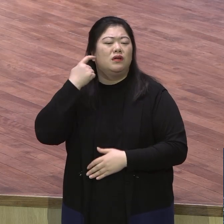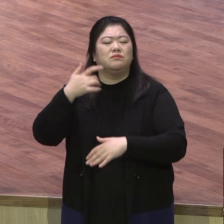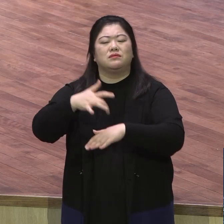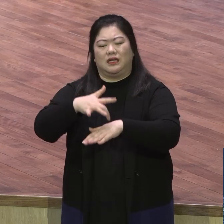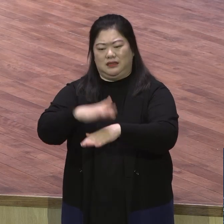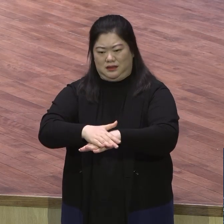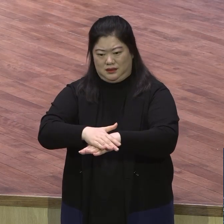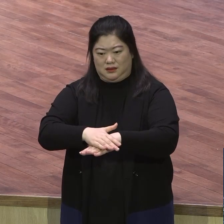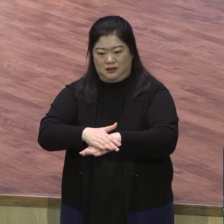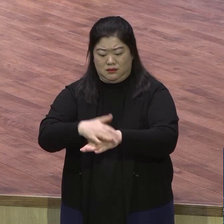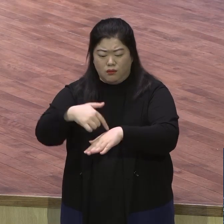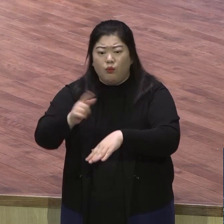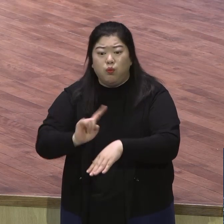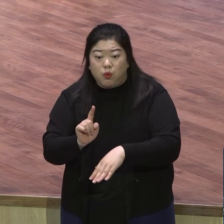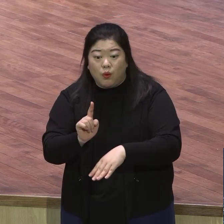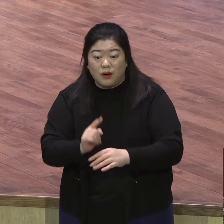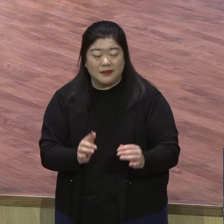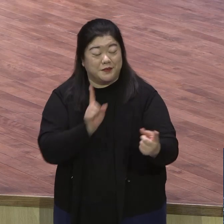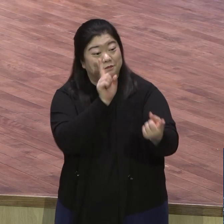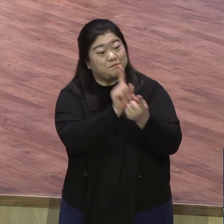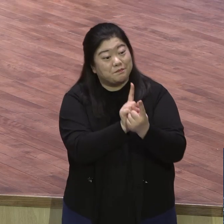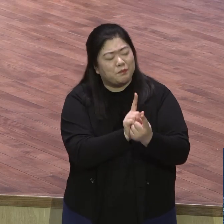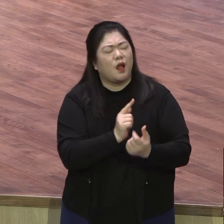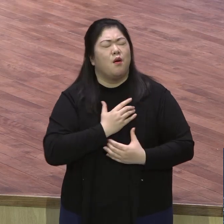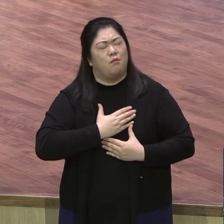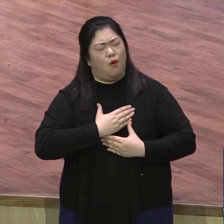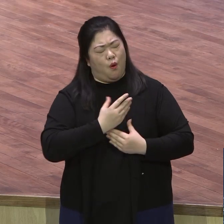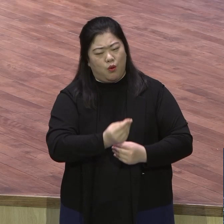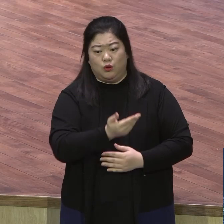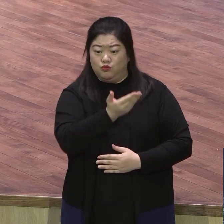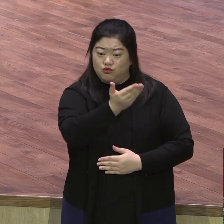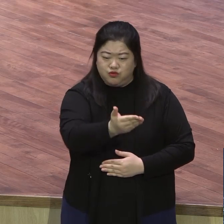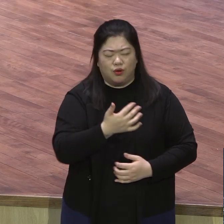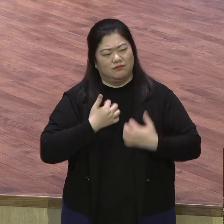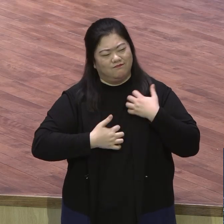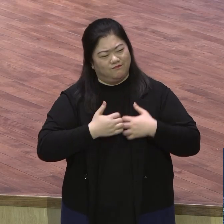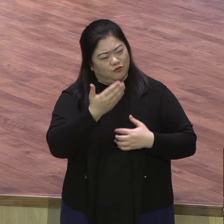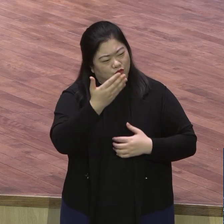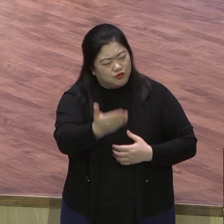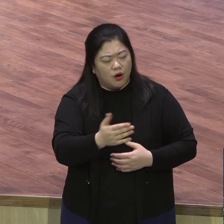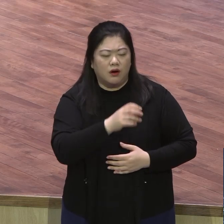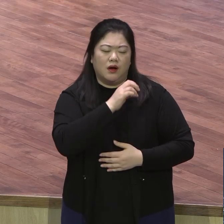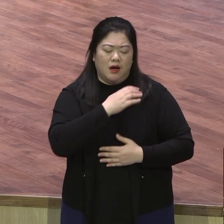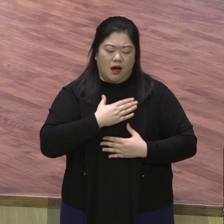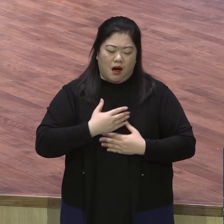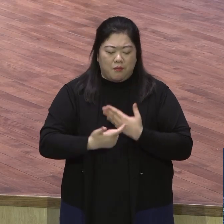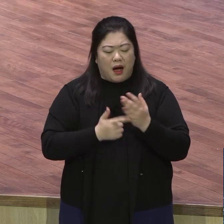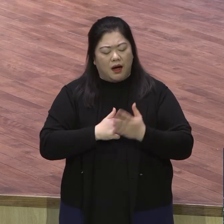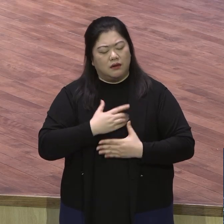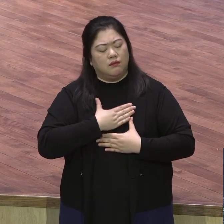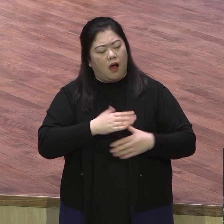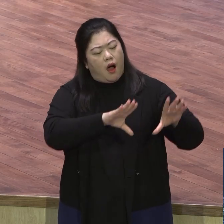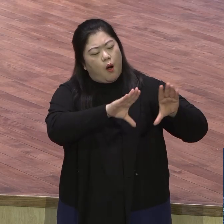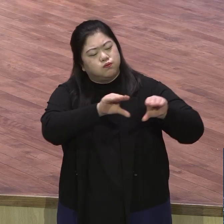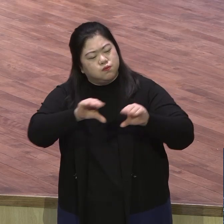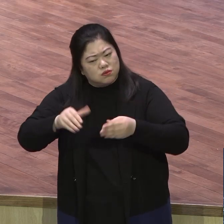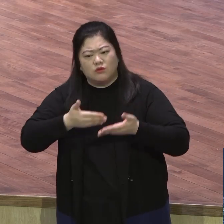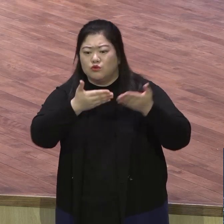편안하게 해줍니다. 사람을 기쁘게 해줍니다. 사람을 즐겁게 해줍니다. 희생합니다. 이